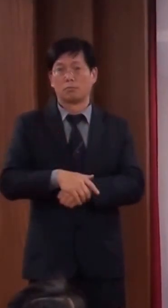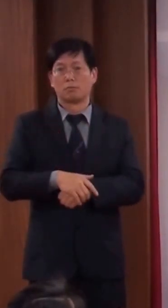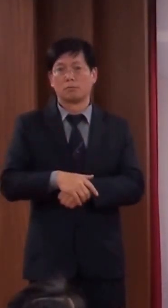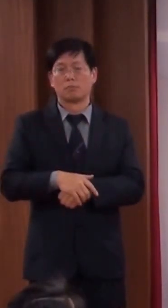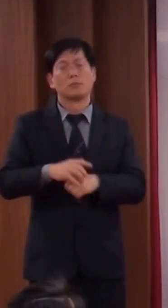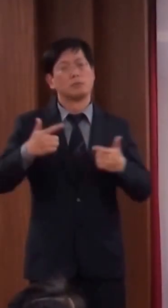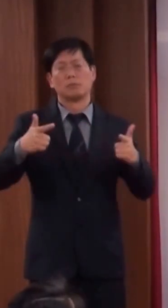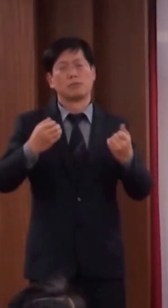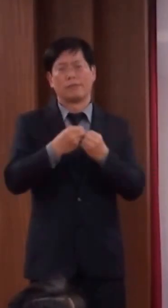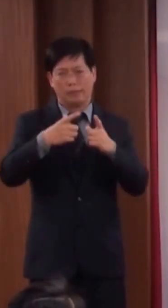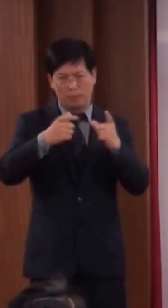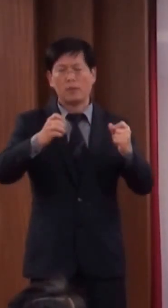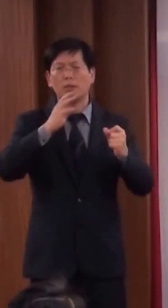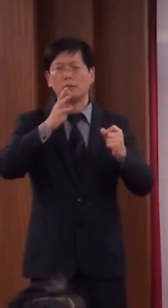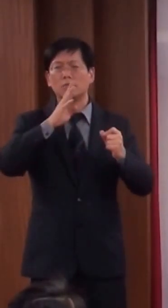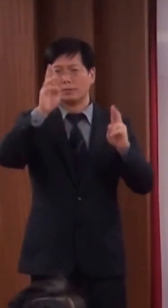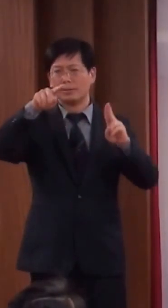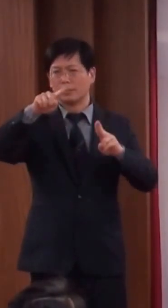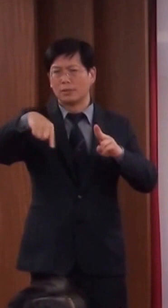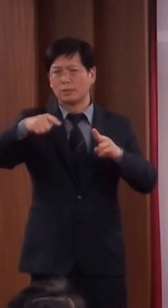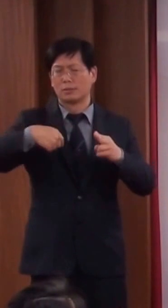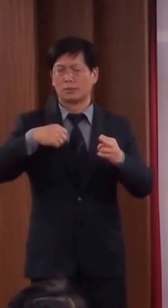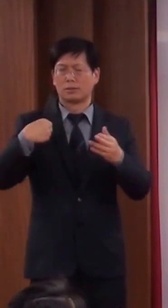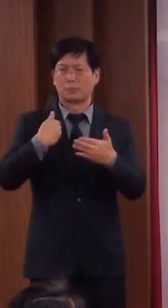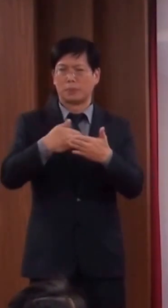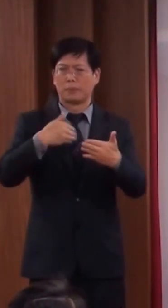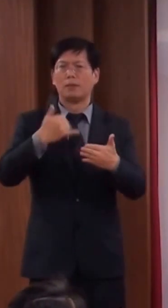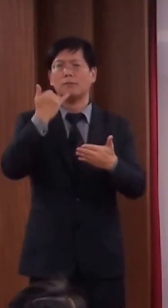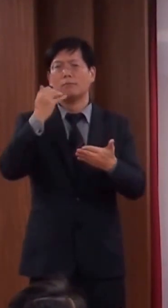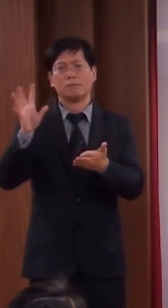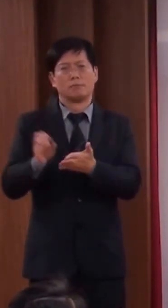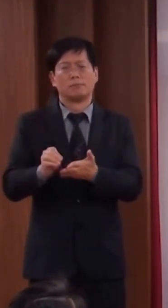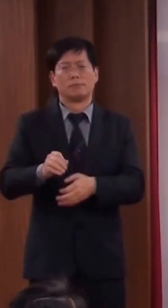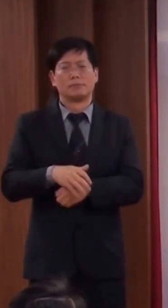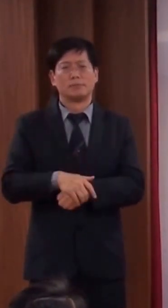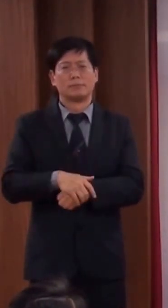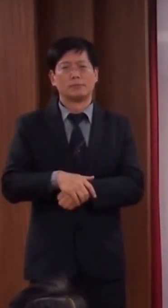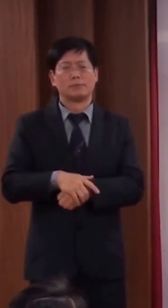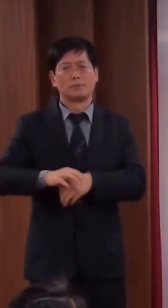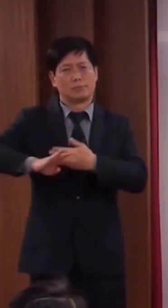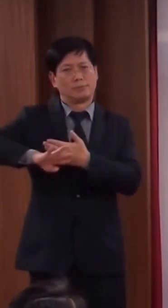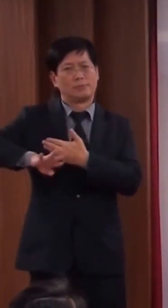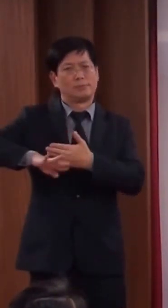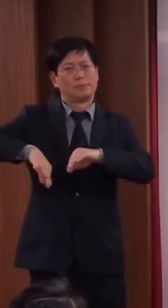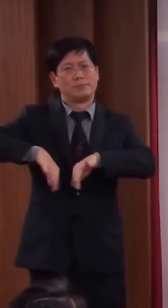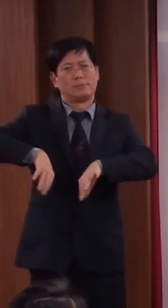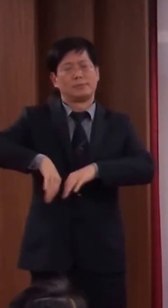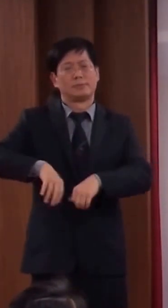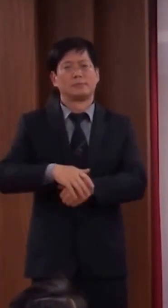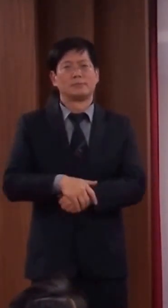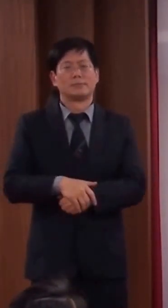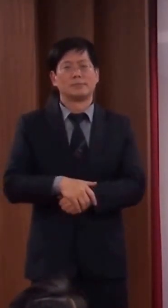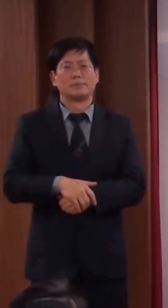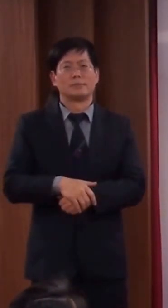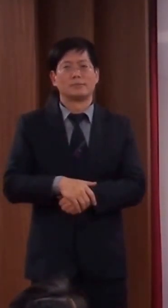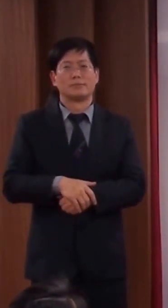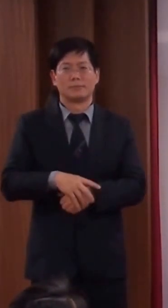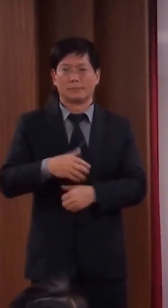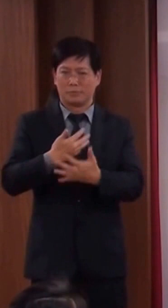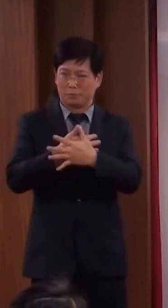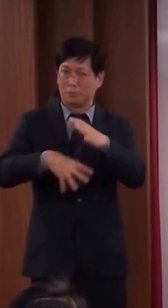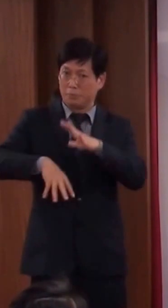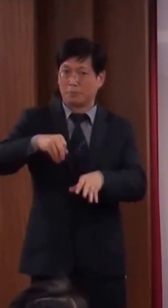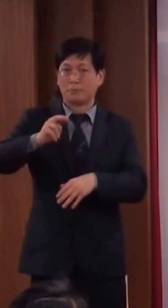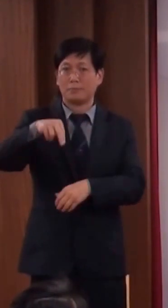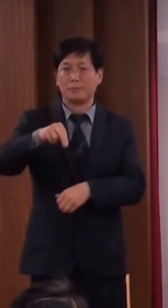在发票是有电子载具， 电子载具， 对啊，可以直接 电子载具啊， 这个是另外的， 还可以抽奖，你